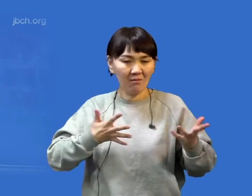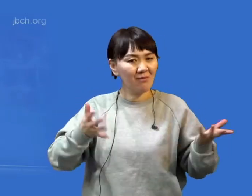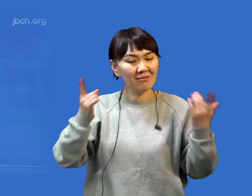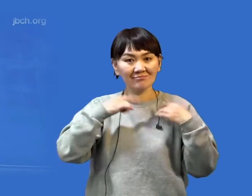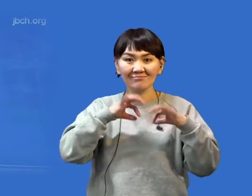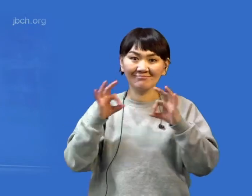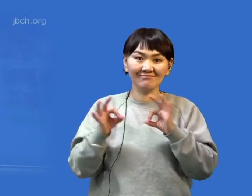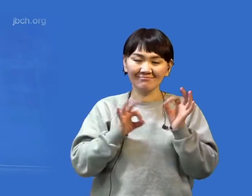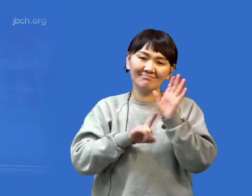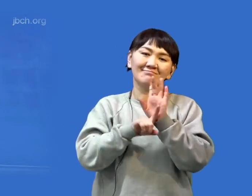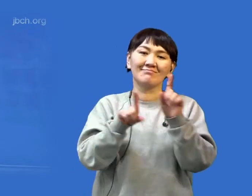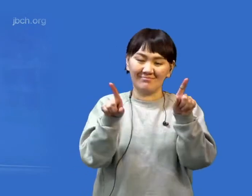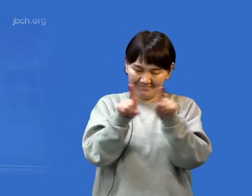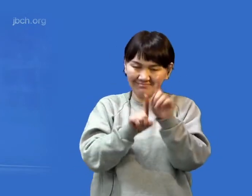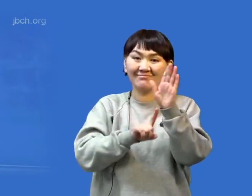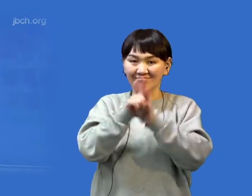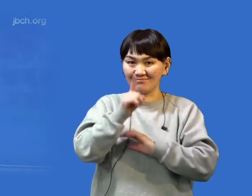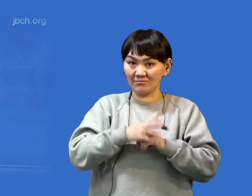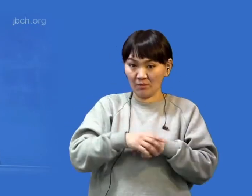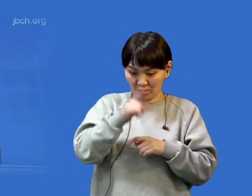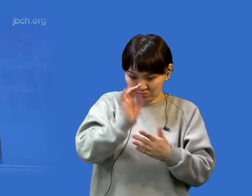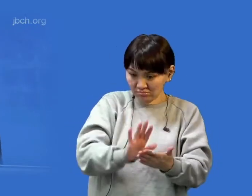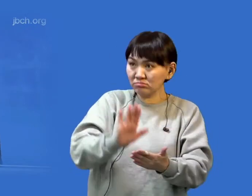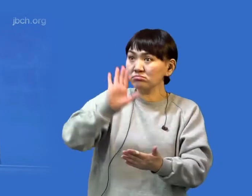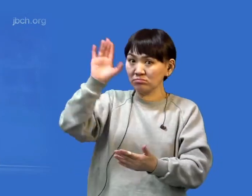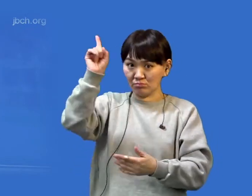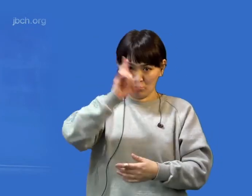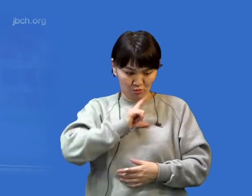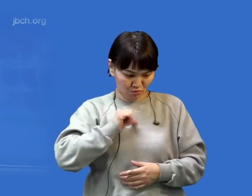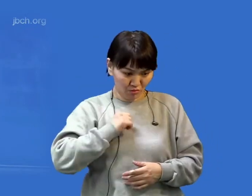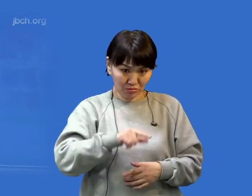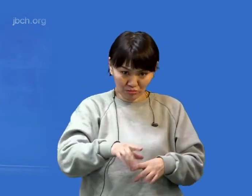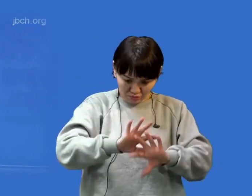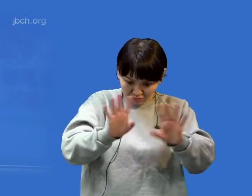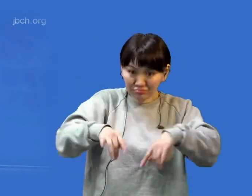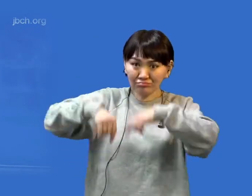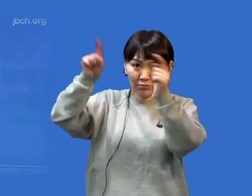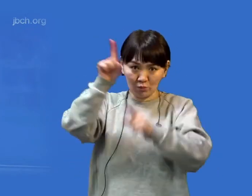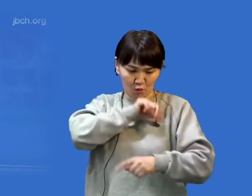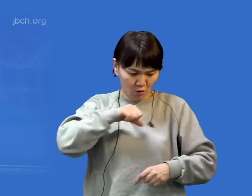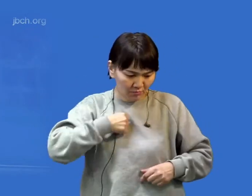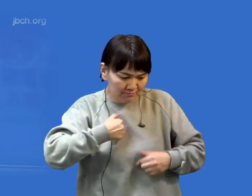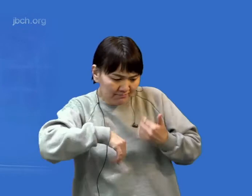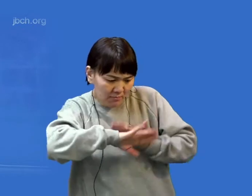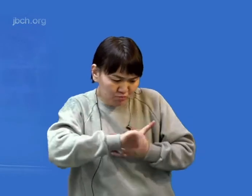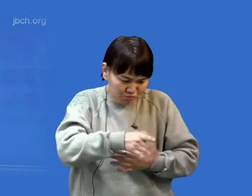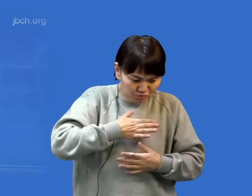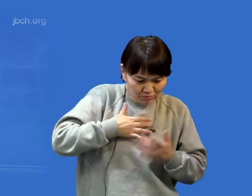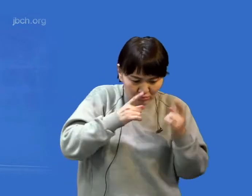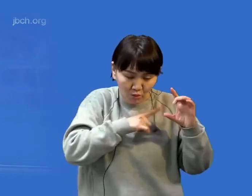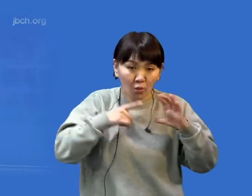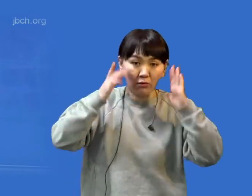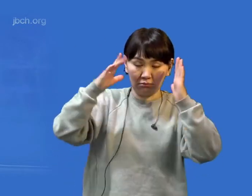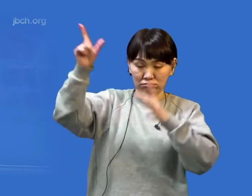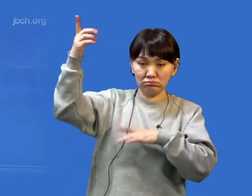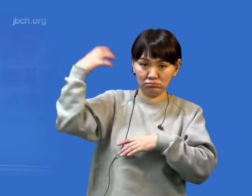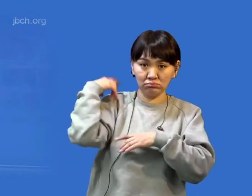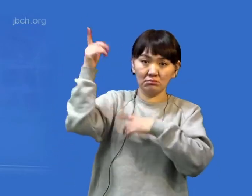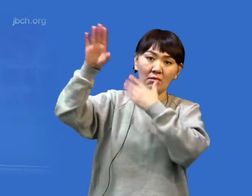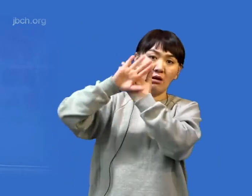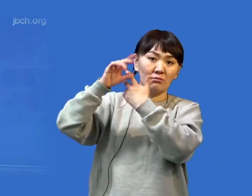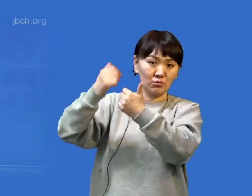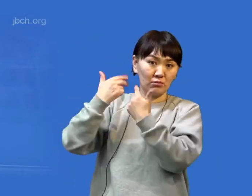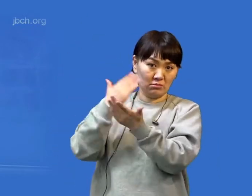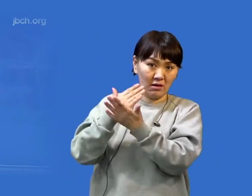За тэгэд бурхны юмсыг бурхан өөрөө сахин хамгаална. Бурхан хамгаалаа гэсэн үнийг мэдэх хэрэгтэй.